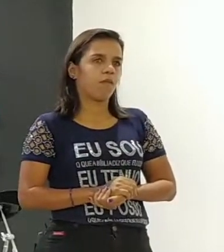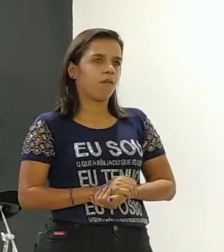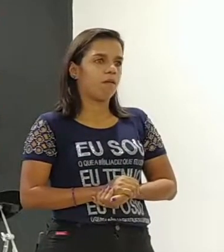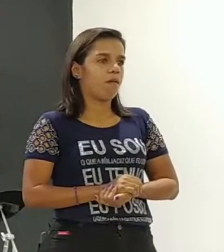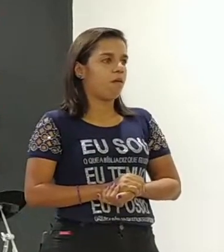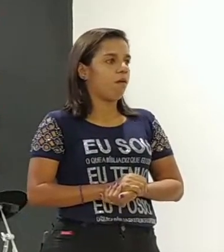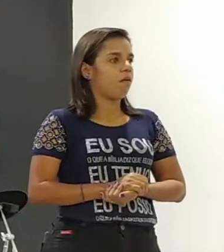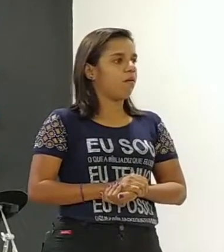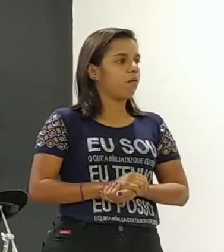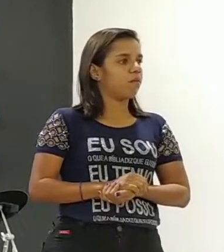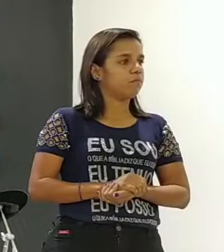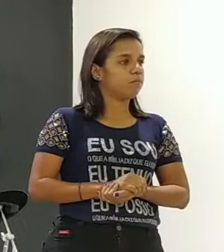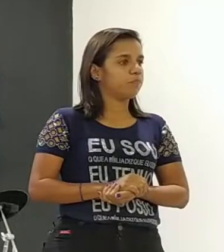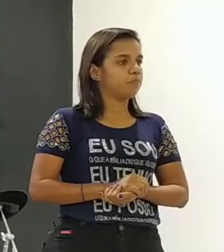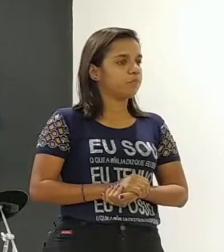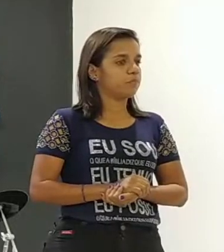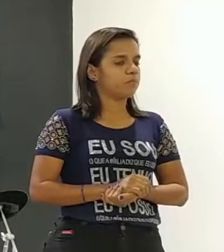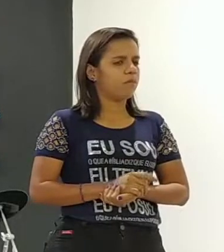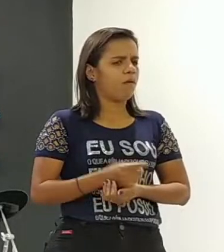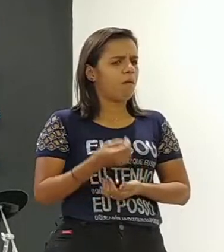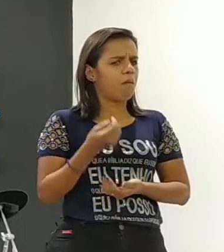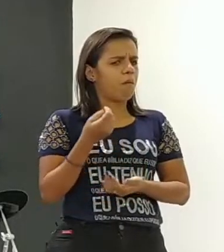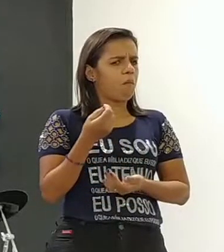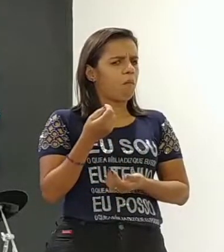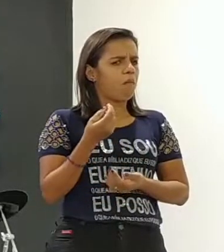quanto custa o Evangelho?